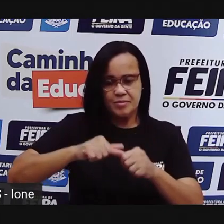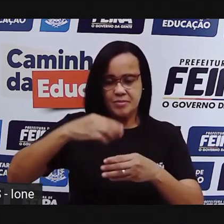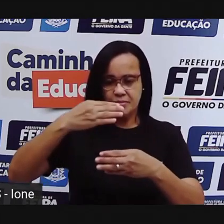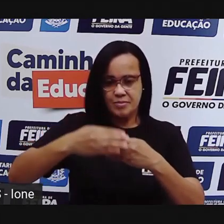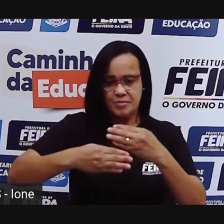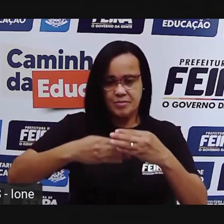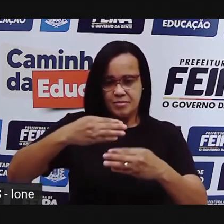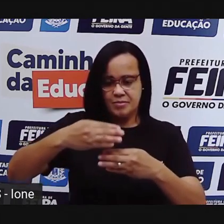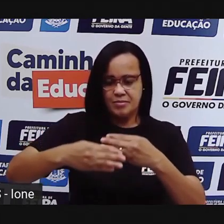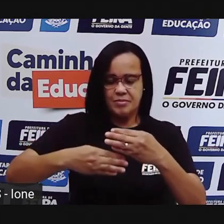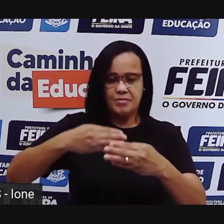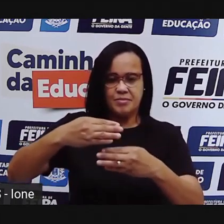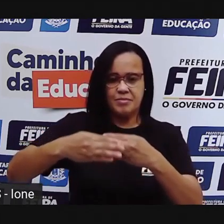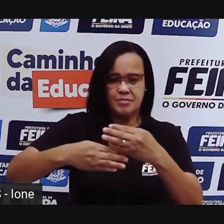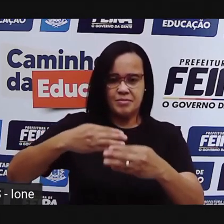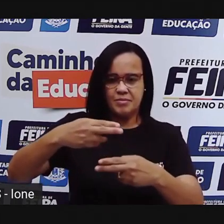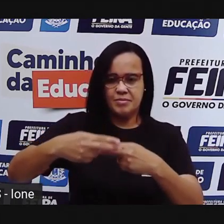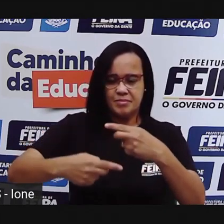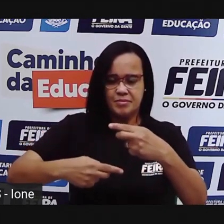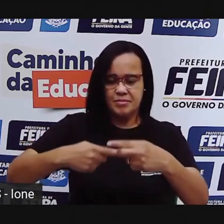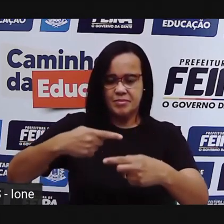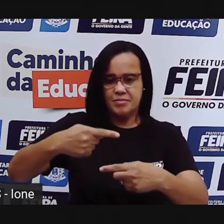até chegar. Vamos